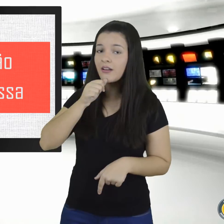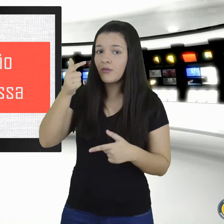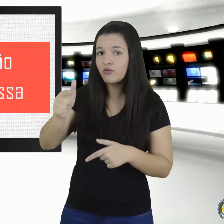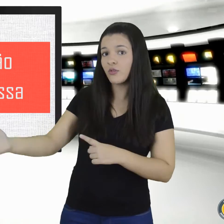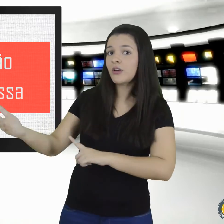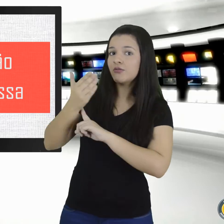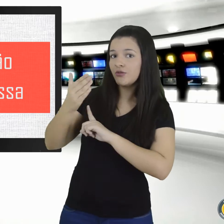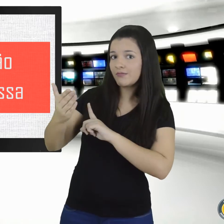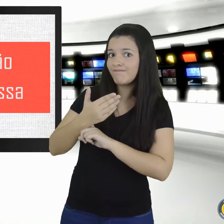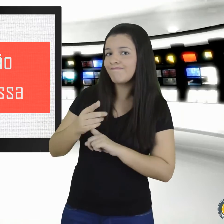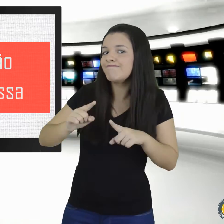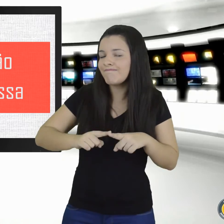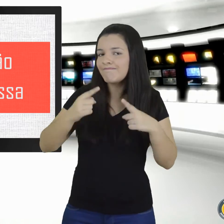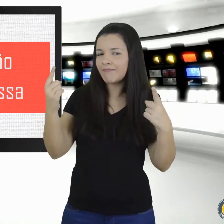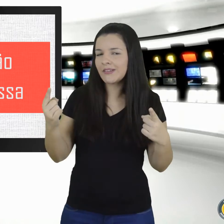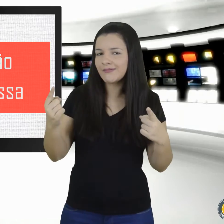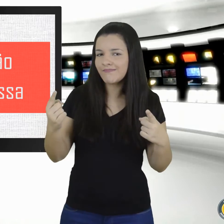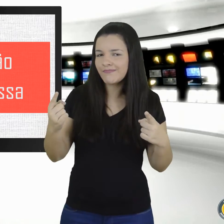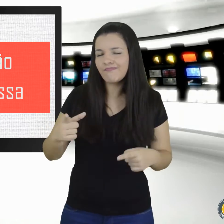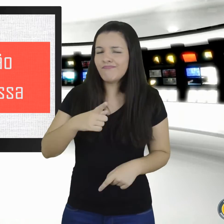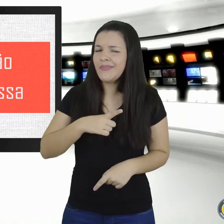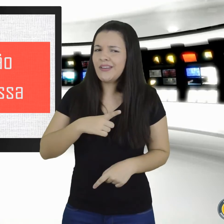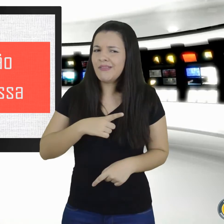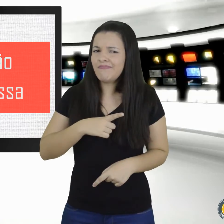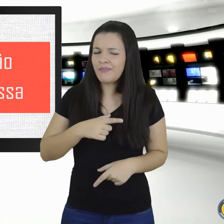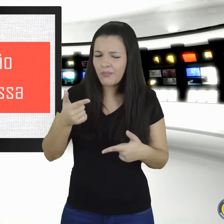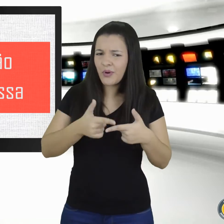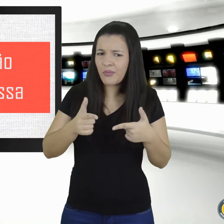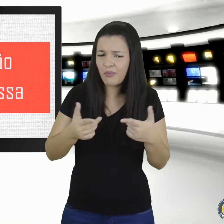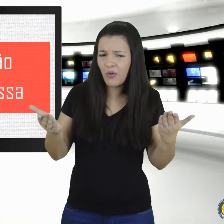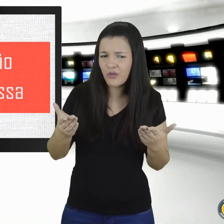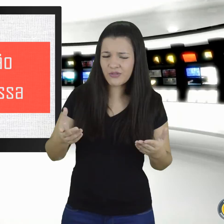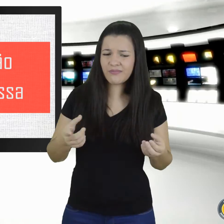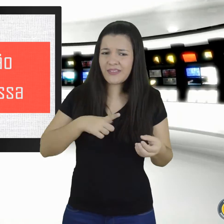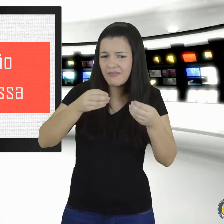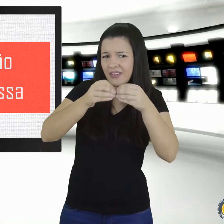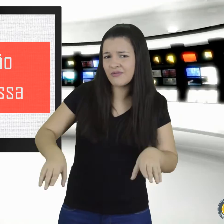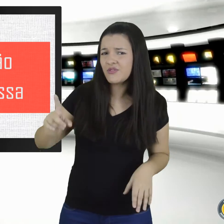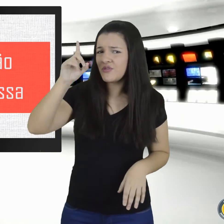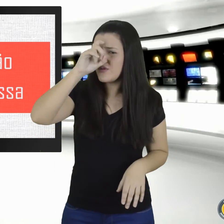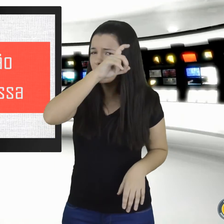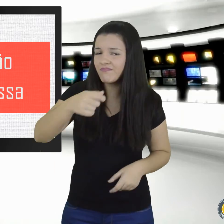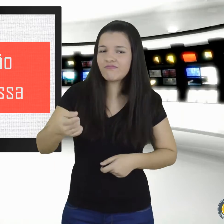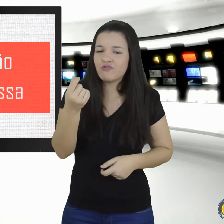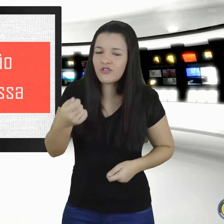públicas. Entretanto, é óbvio que em um momento de extrema dificuldade econômica,